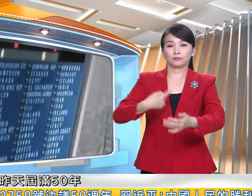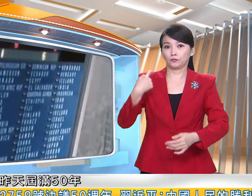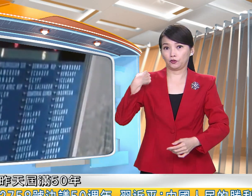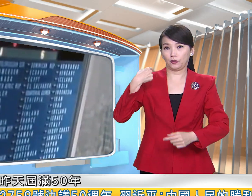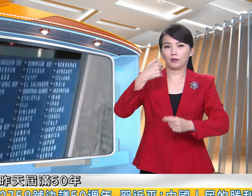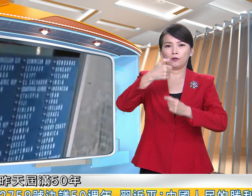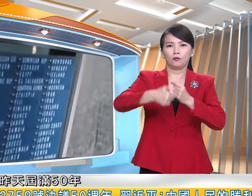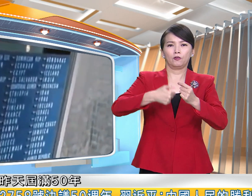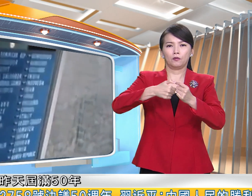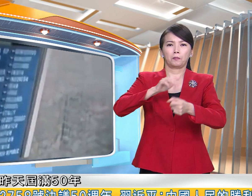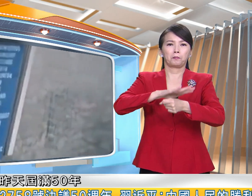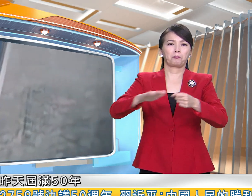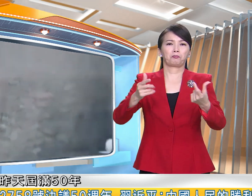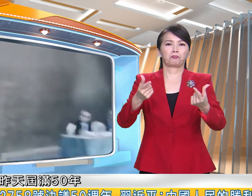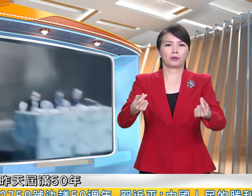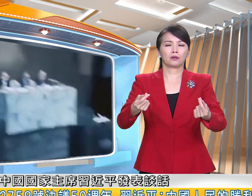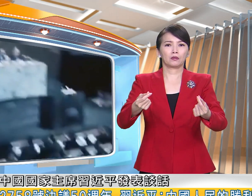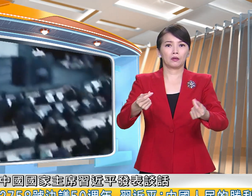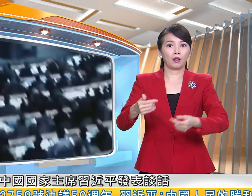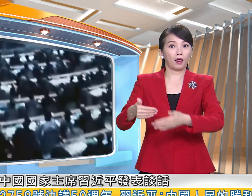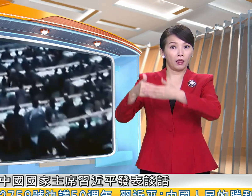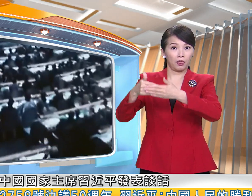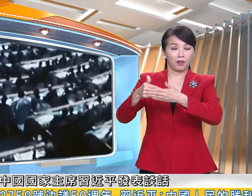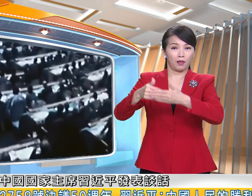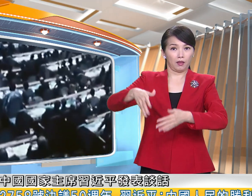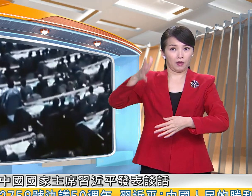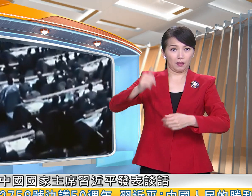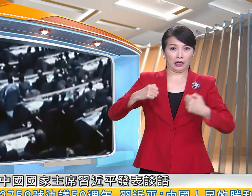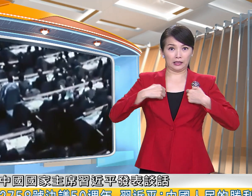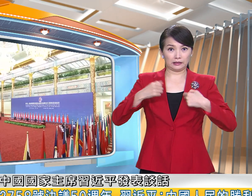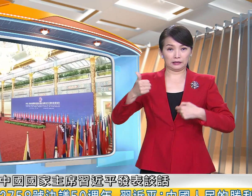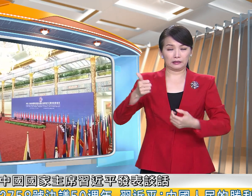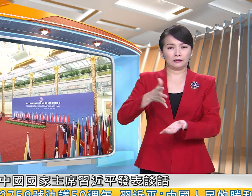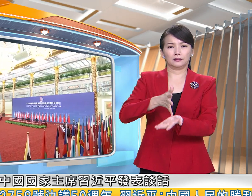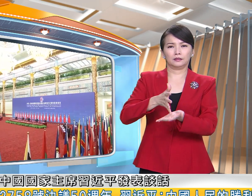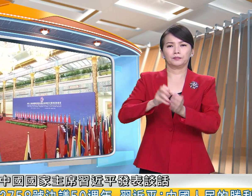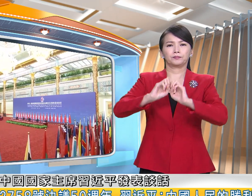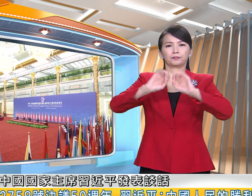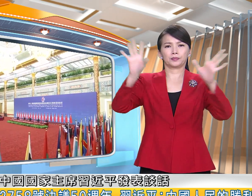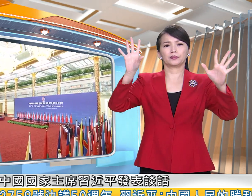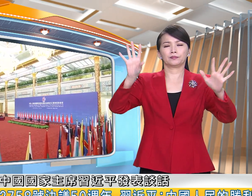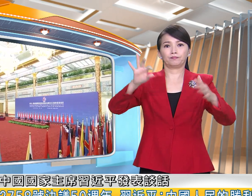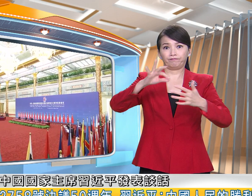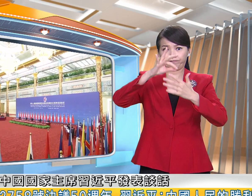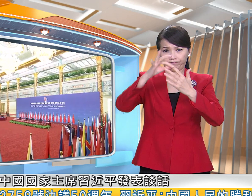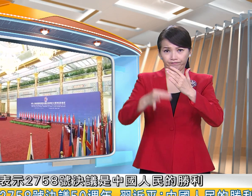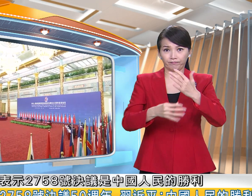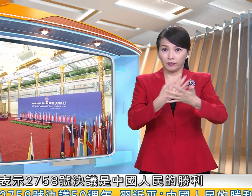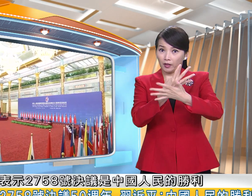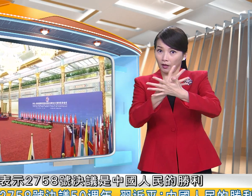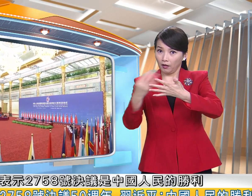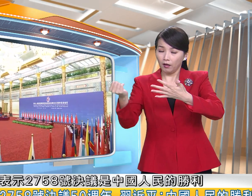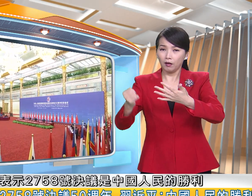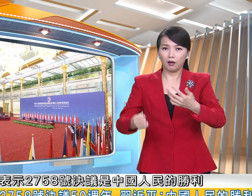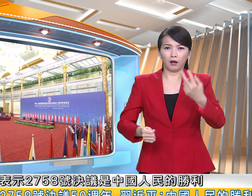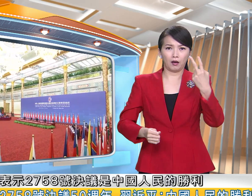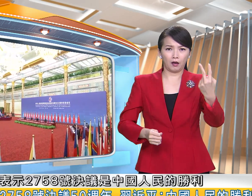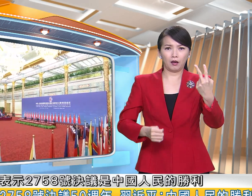满50年，中国国家主席习近平发表谈话，表示2758号决